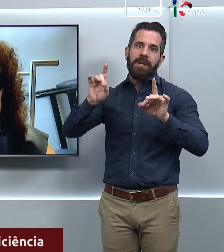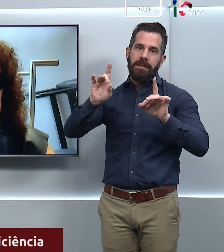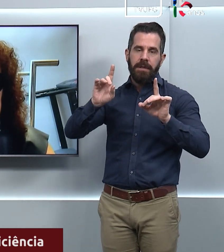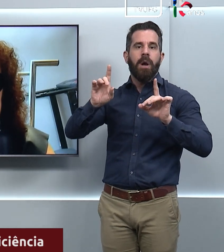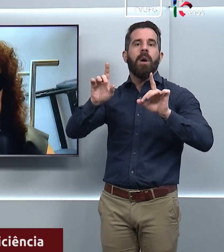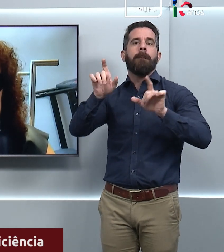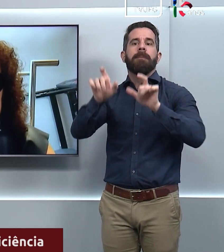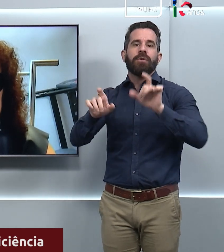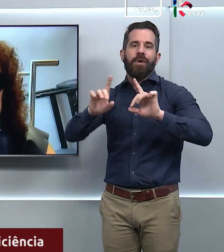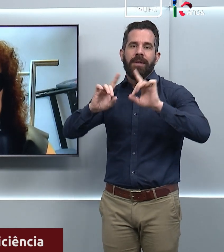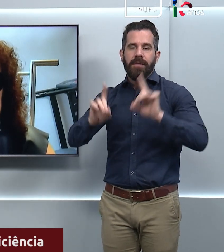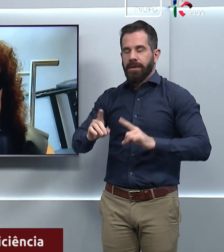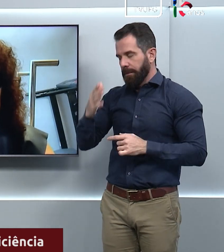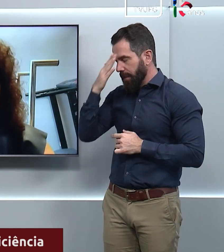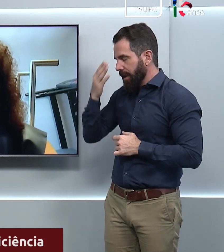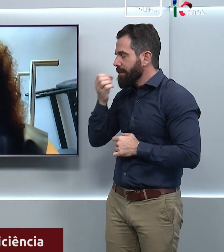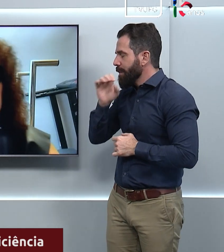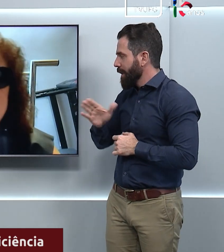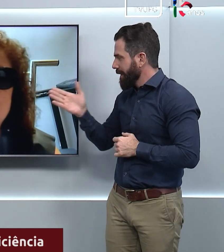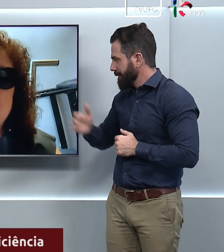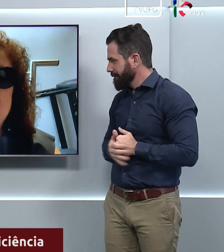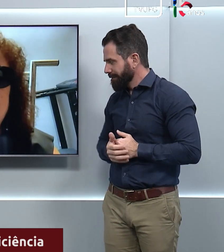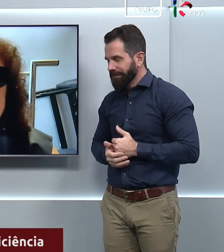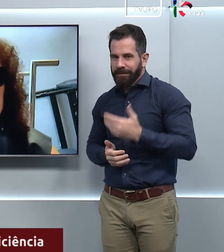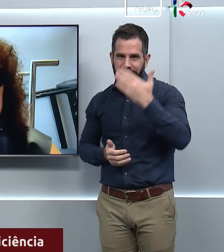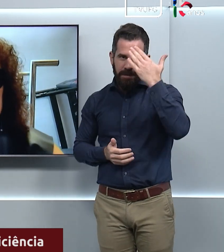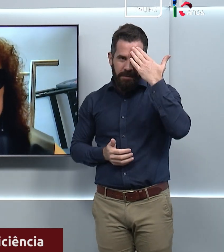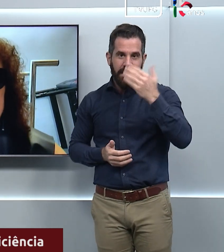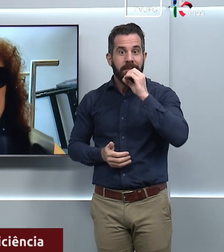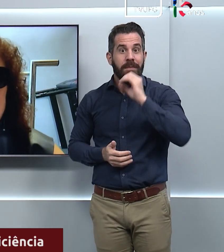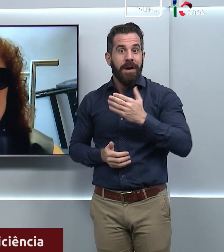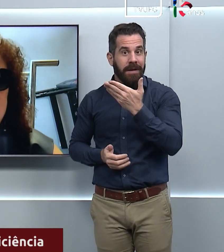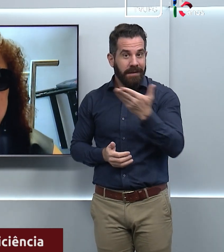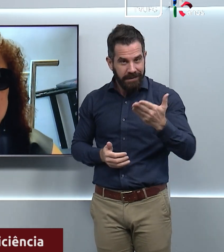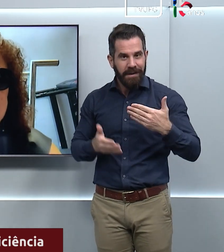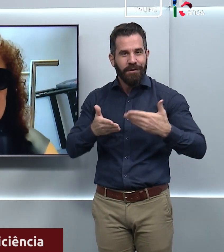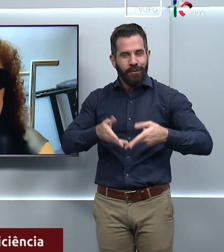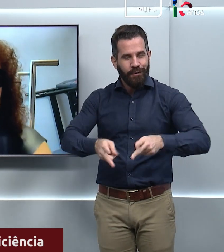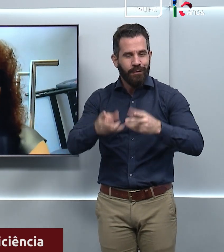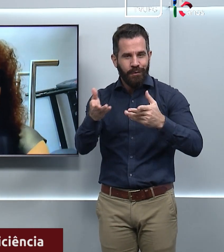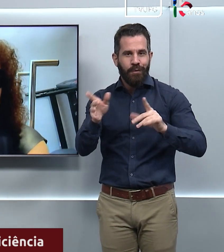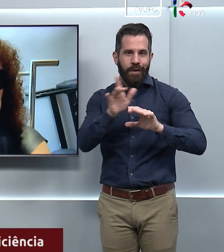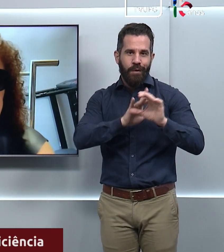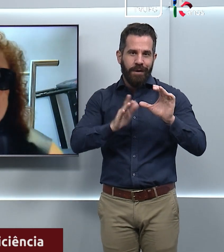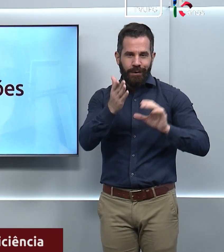Muito obrigada, boa tarde para você. Obrigada, boa tarde a vocês, bom programa.